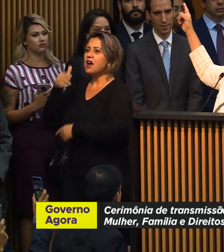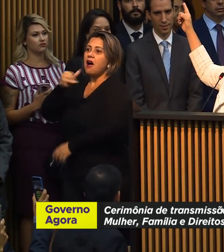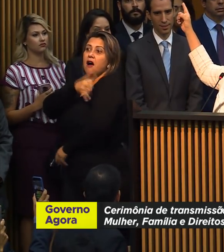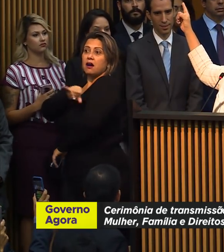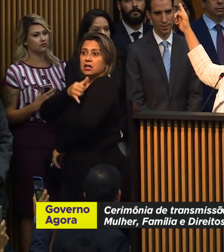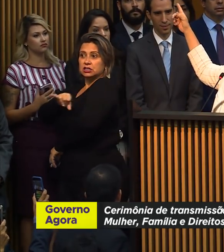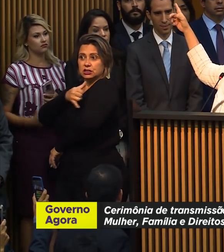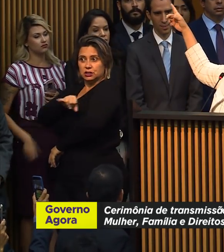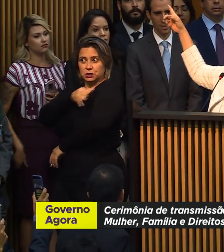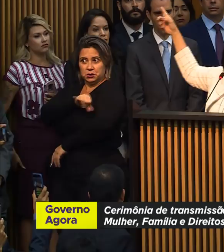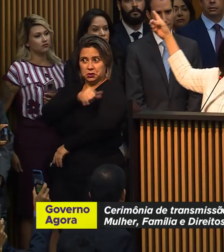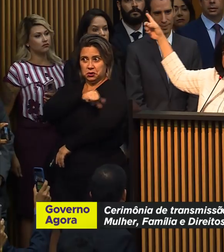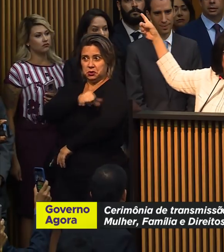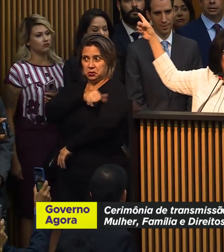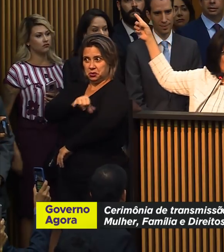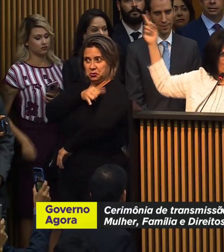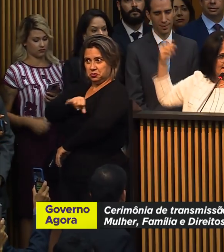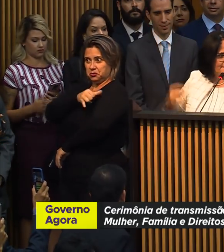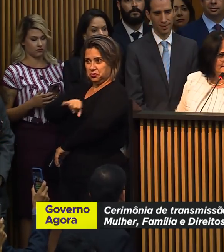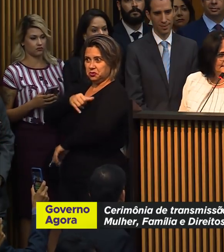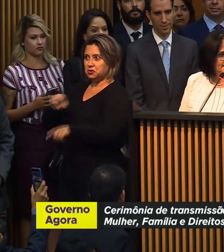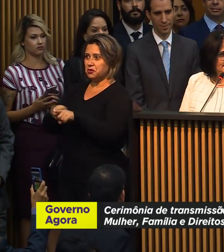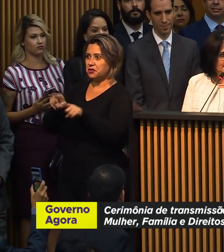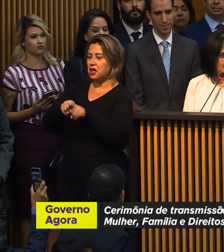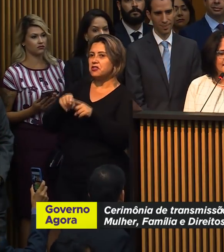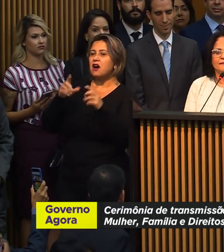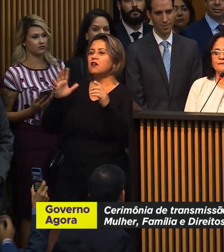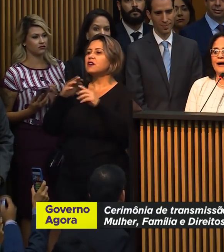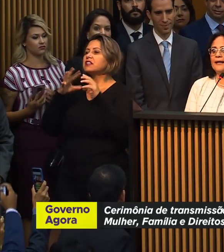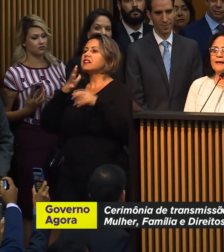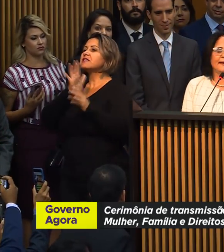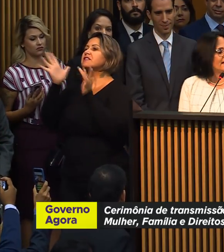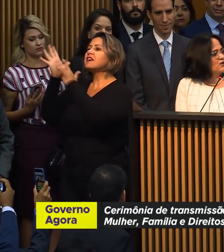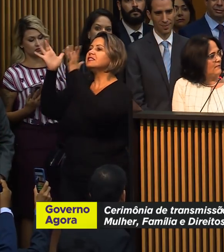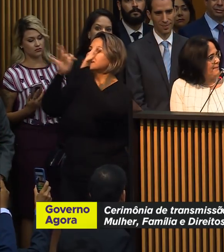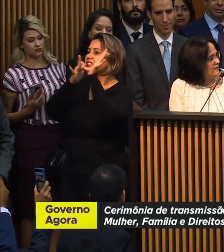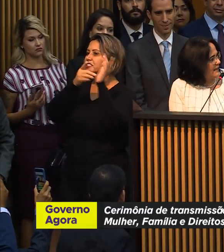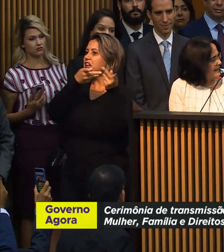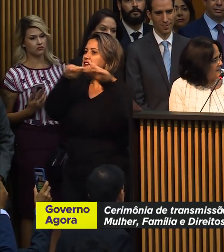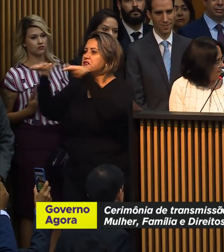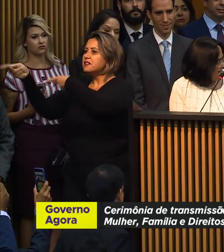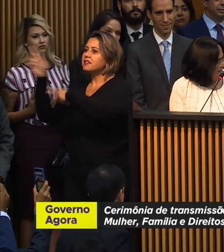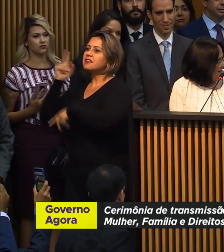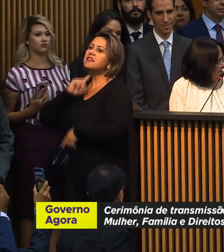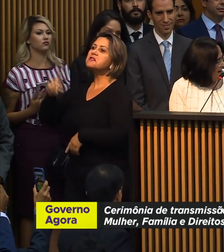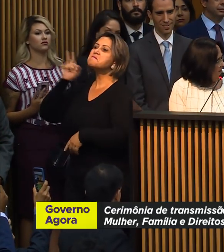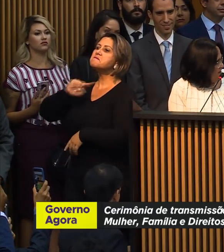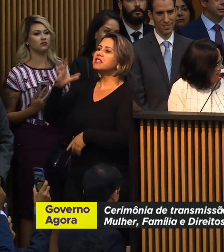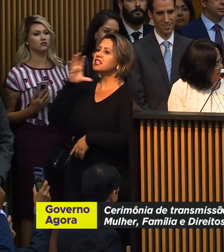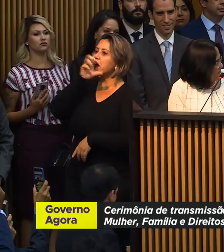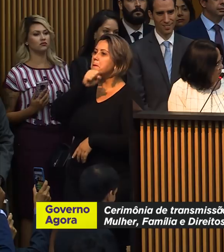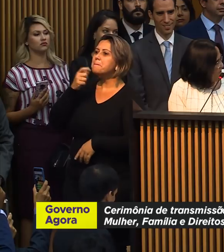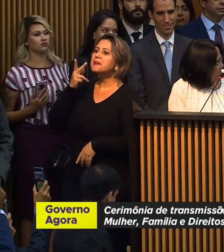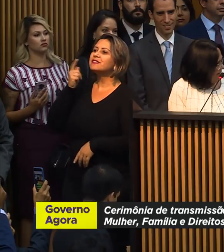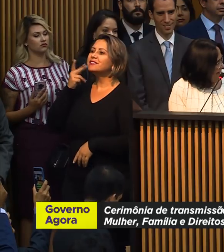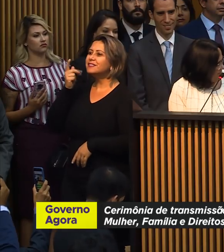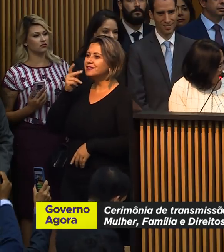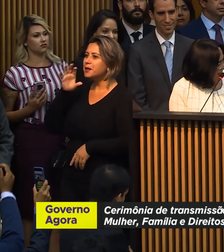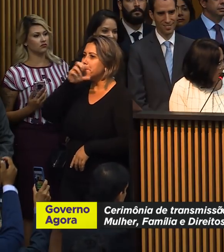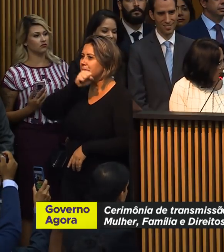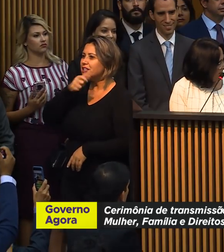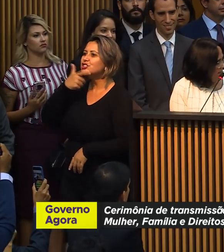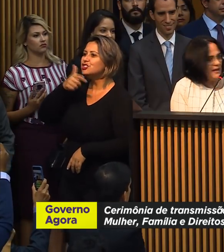Janeiro conhecer o Cristo Redentor Copacabana, vá lá em Minas comer pão de queijo, vai no Rio Grande do Sul